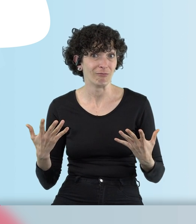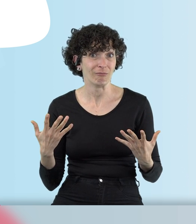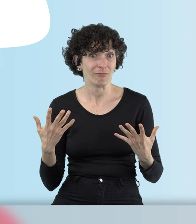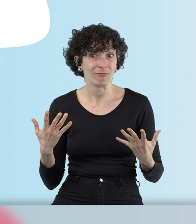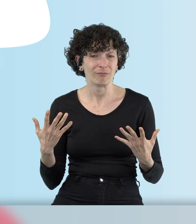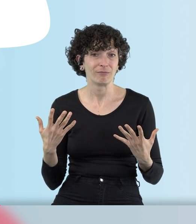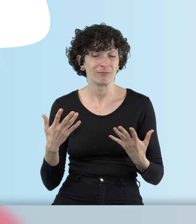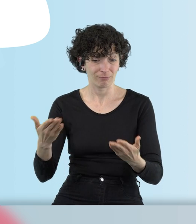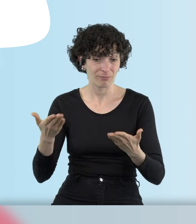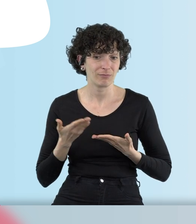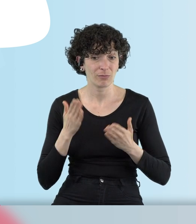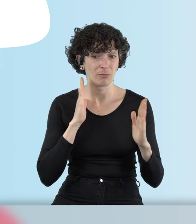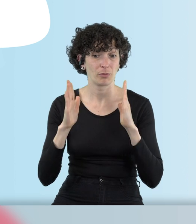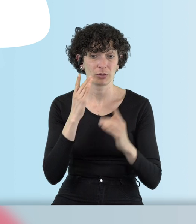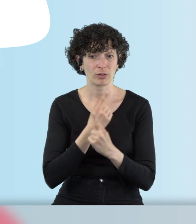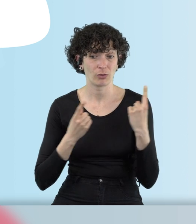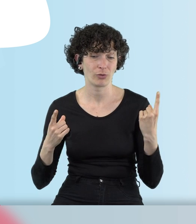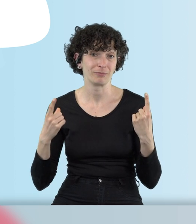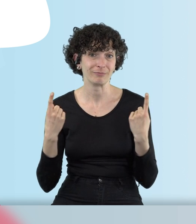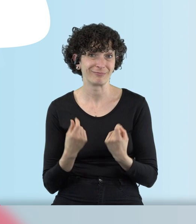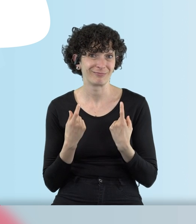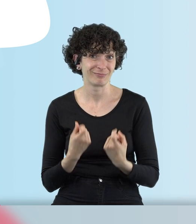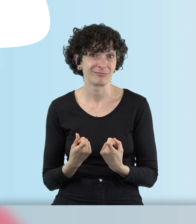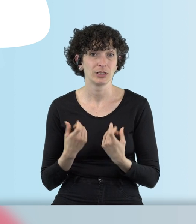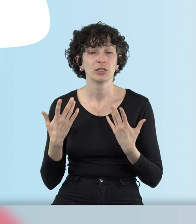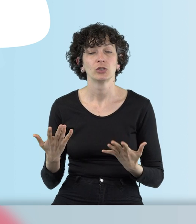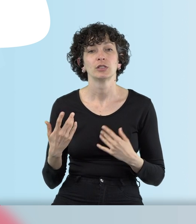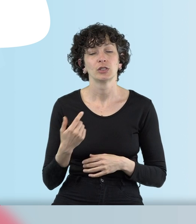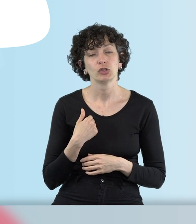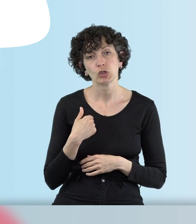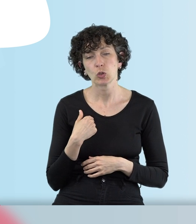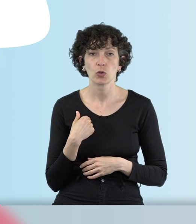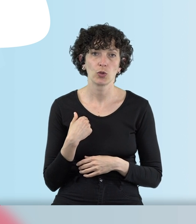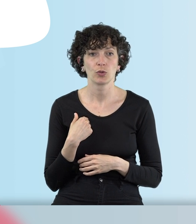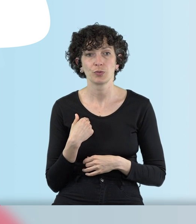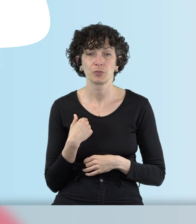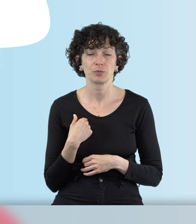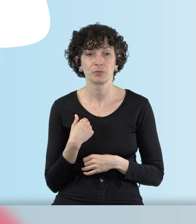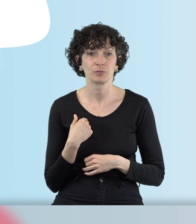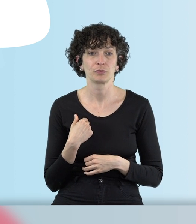conmigo, que me ayudase en ciertos momentos. Entonces estuve